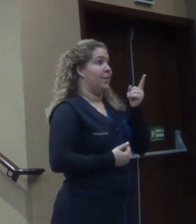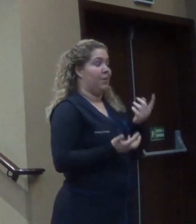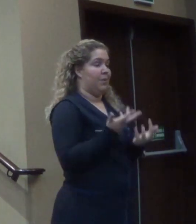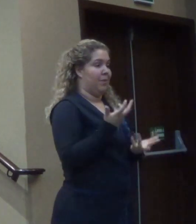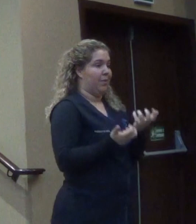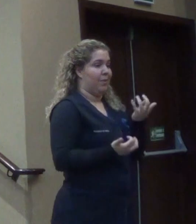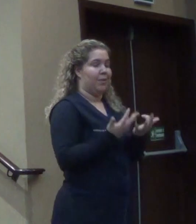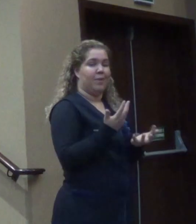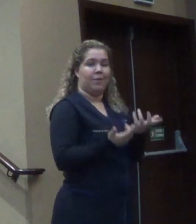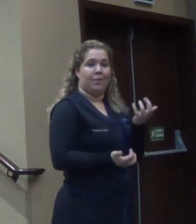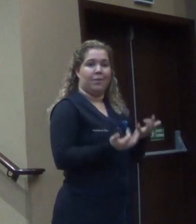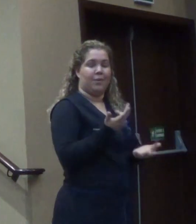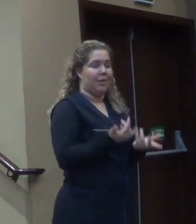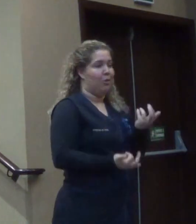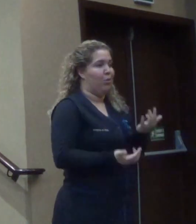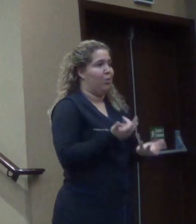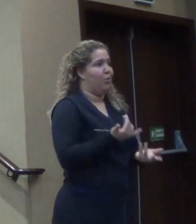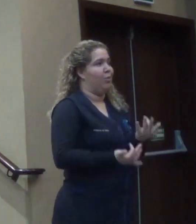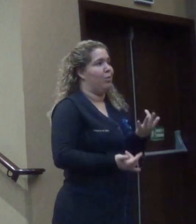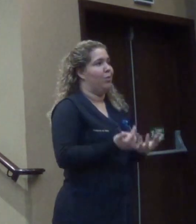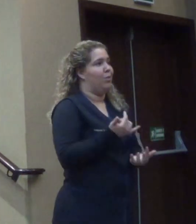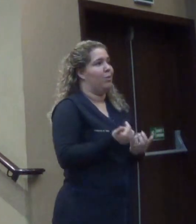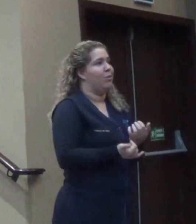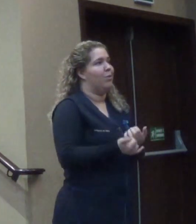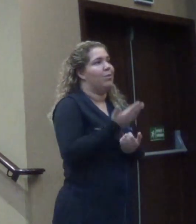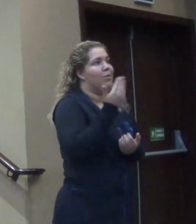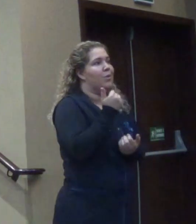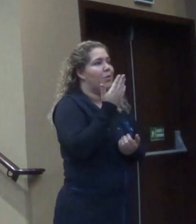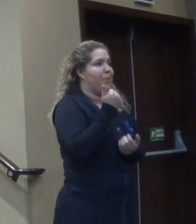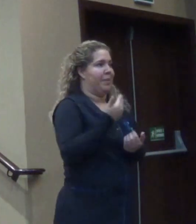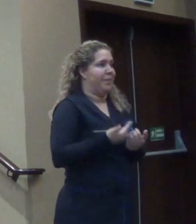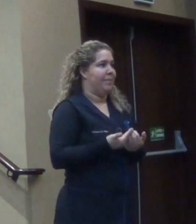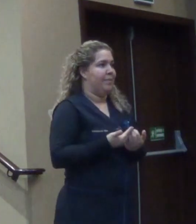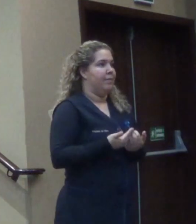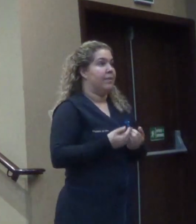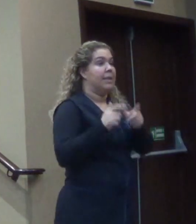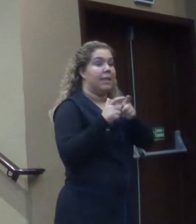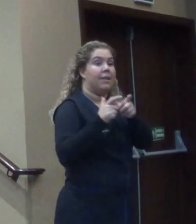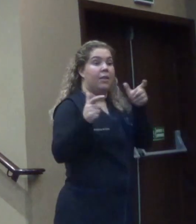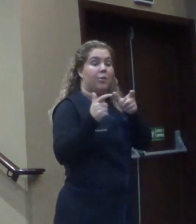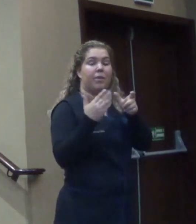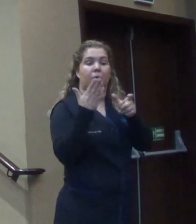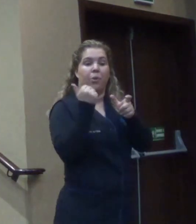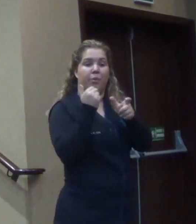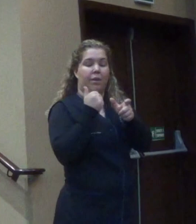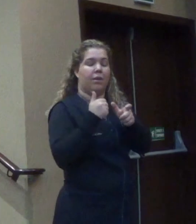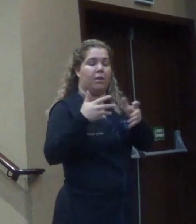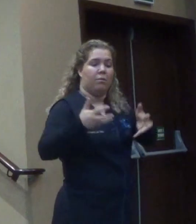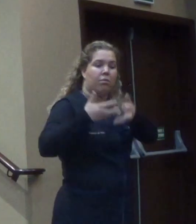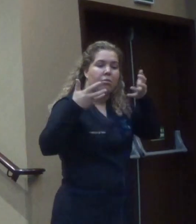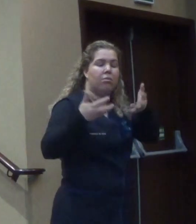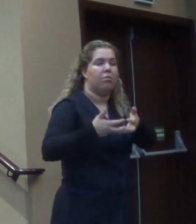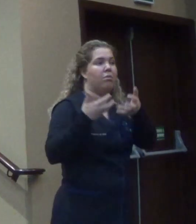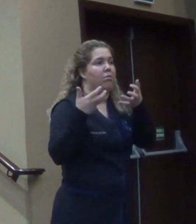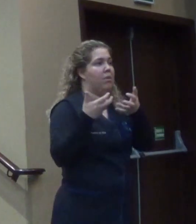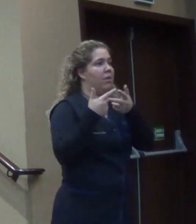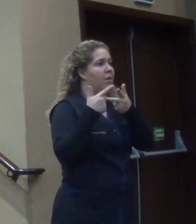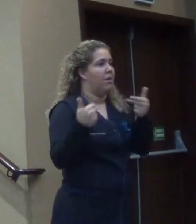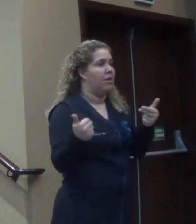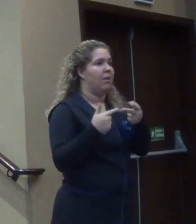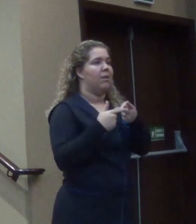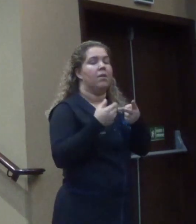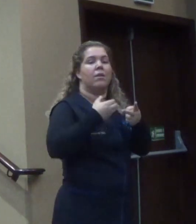frituras e aumentar significativamente o consumo de frutas, verduras, legumes,